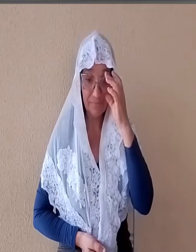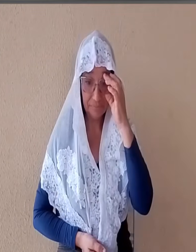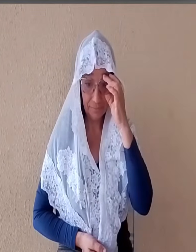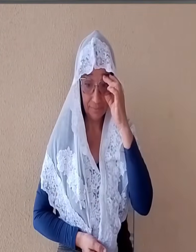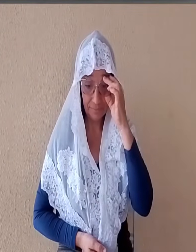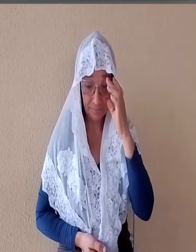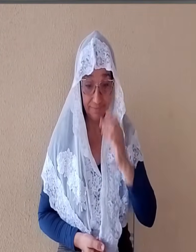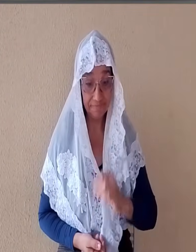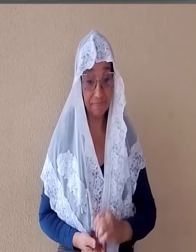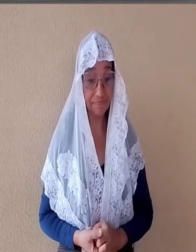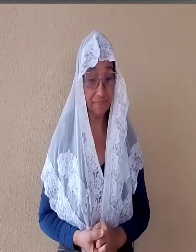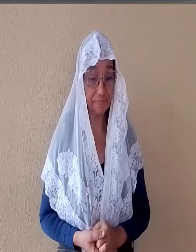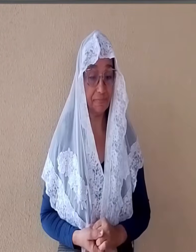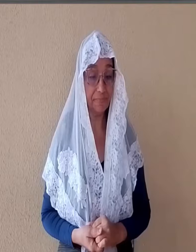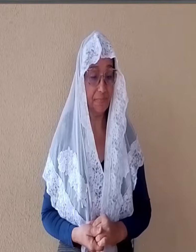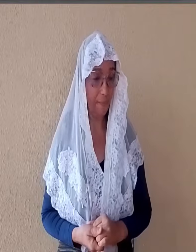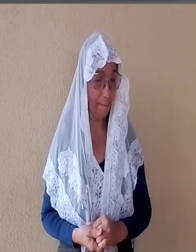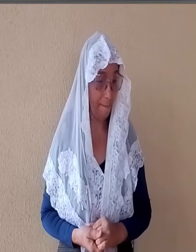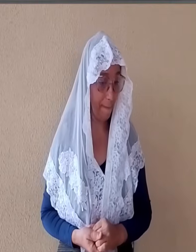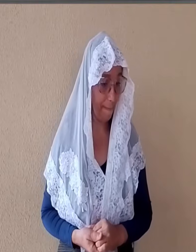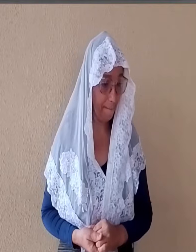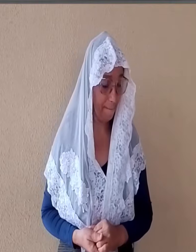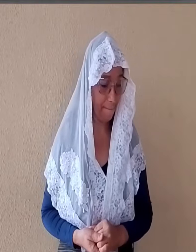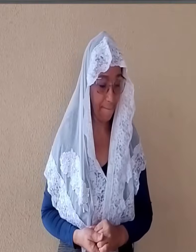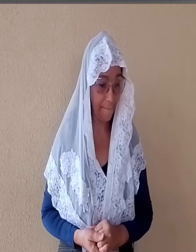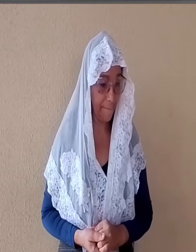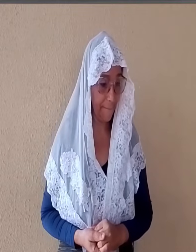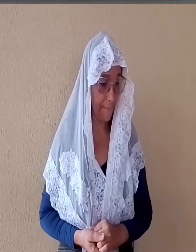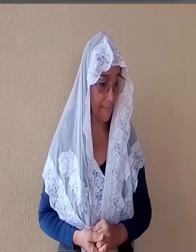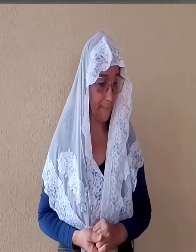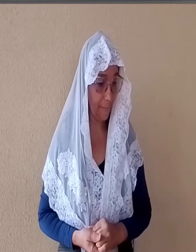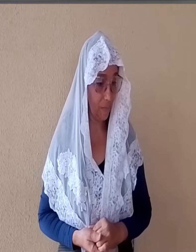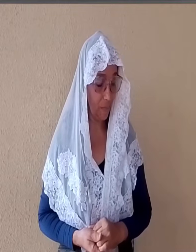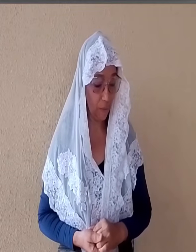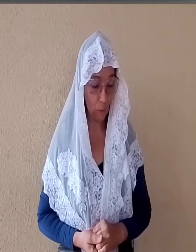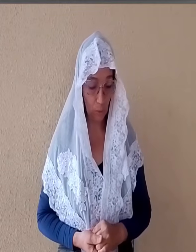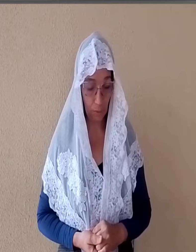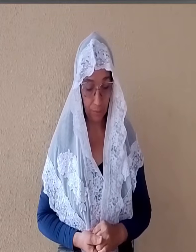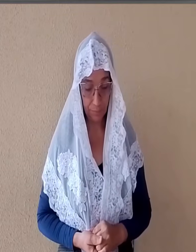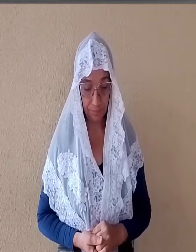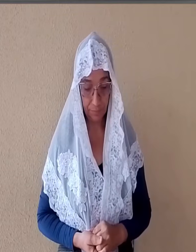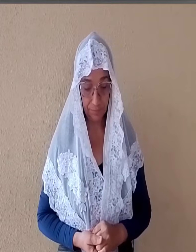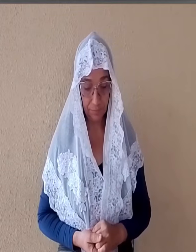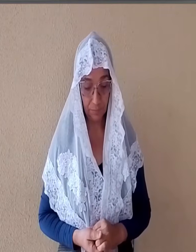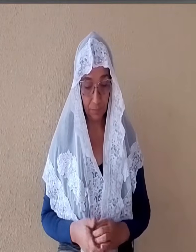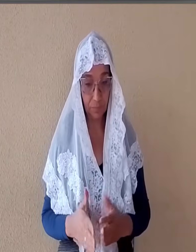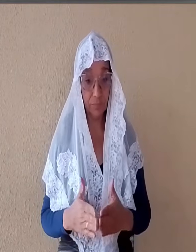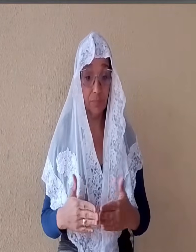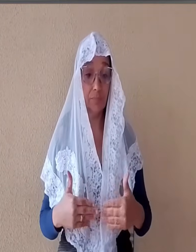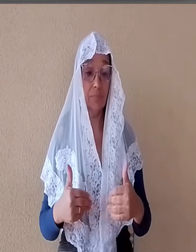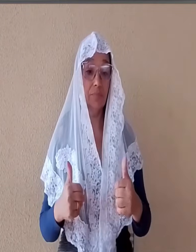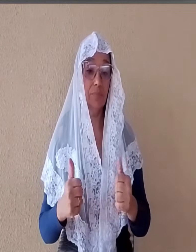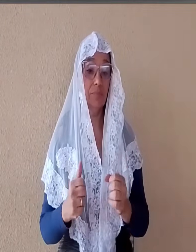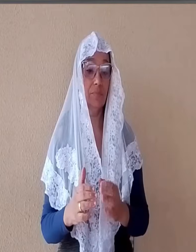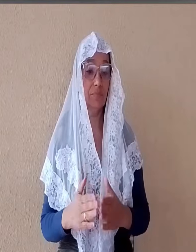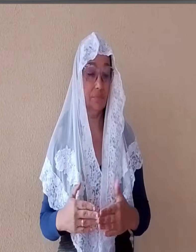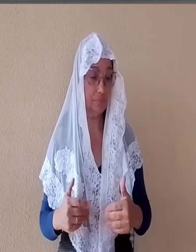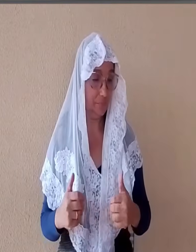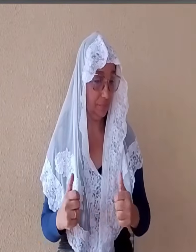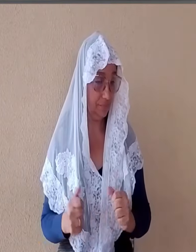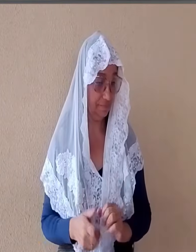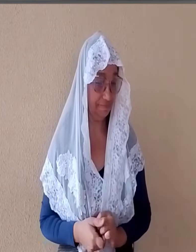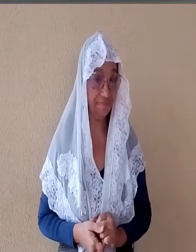ótimo instrutor, glória ao nome do Senhor, ele chegou os Gibeonitas,